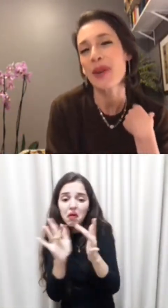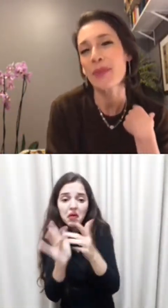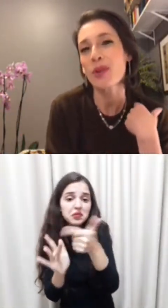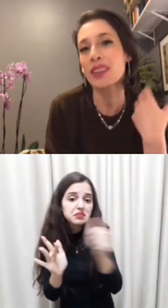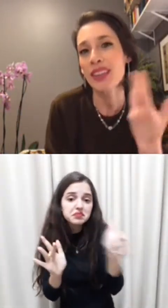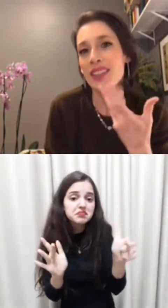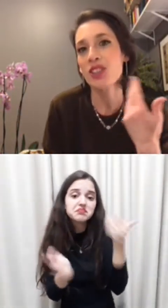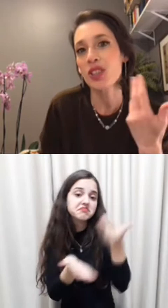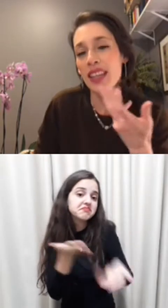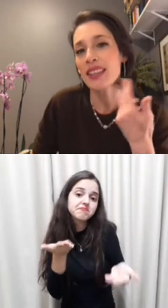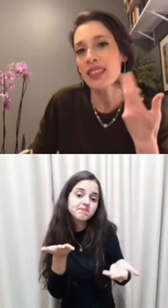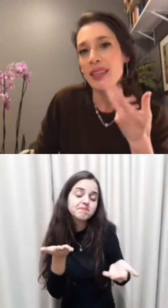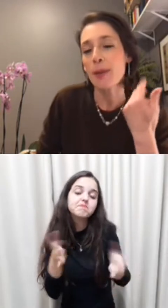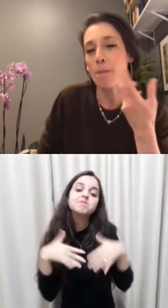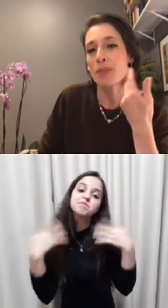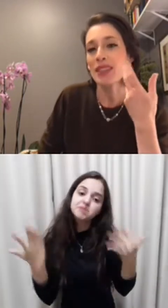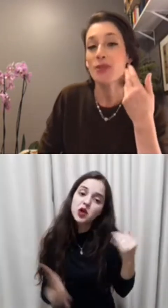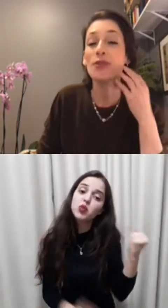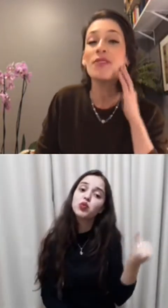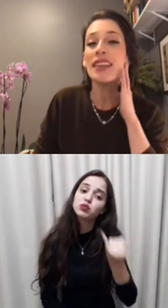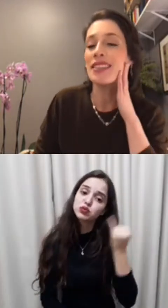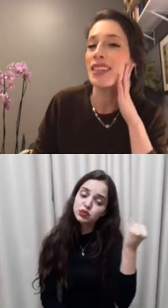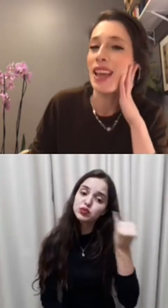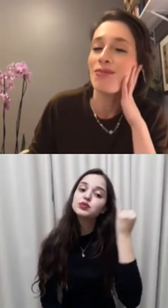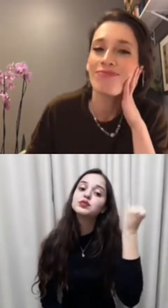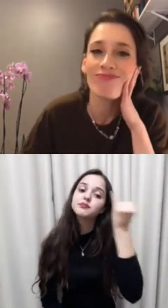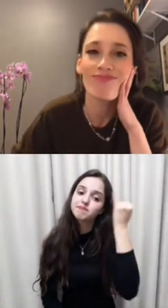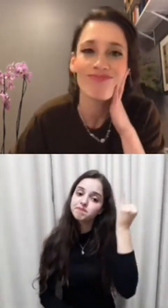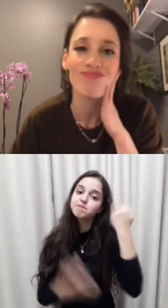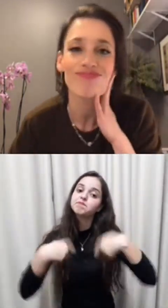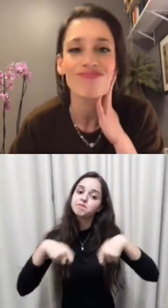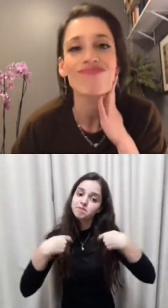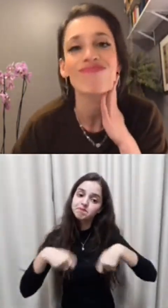Então, a importância dessa vivência, né?